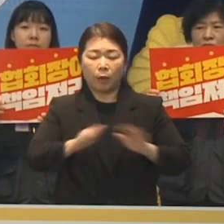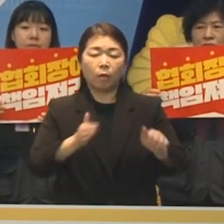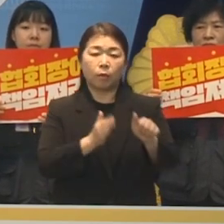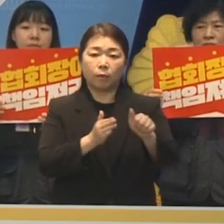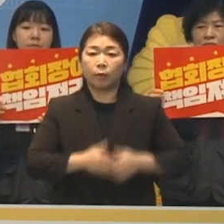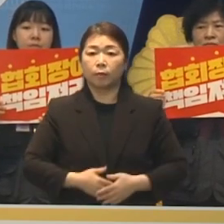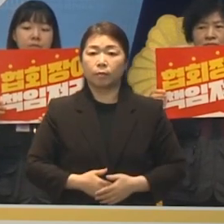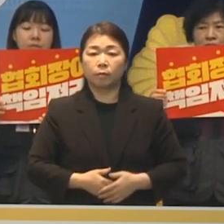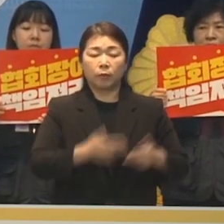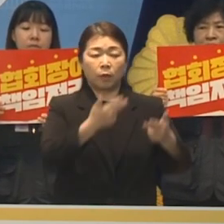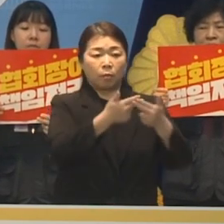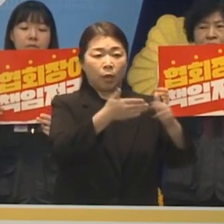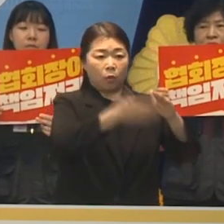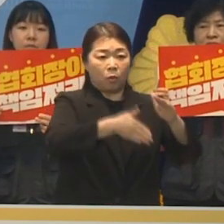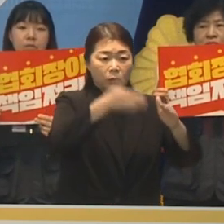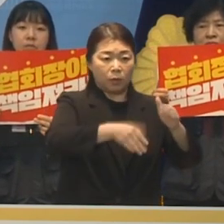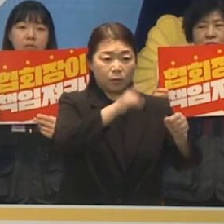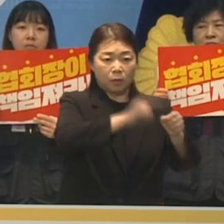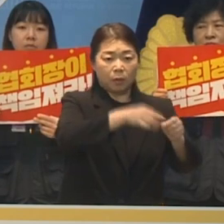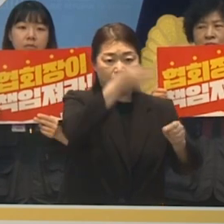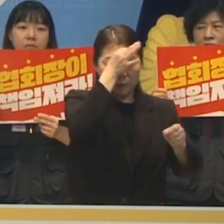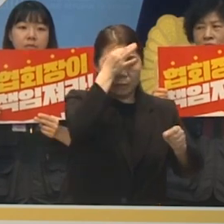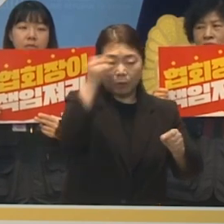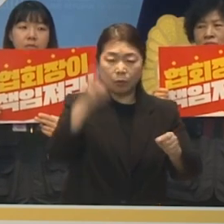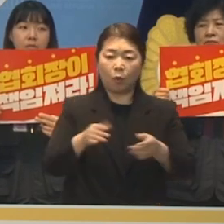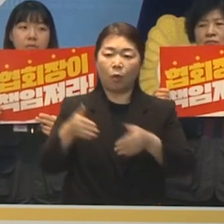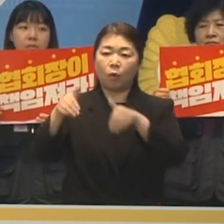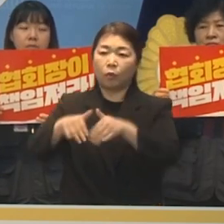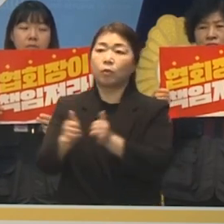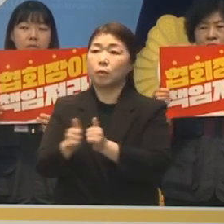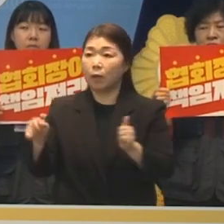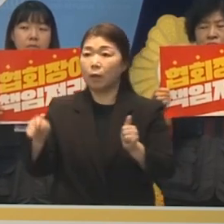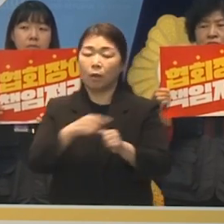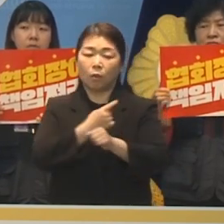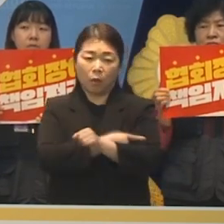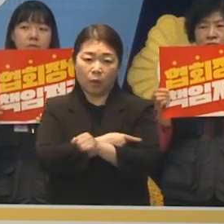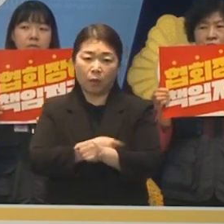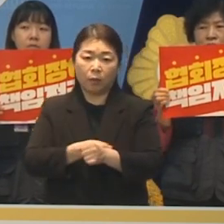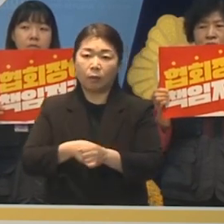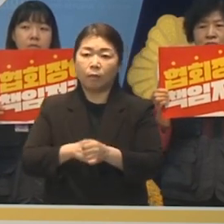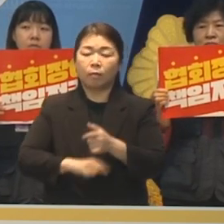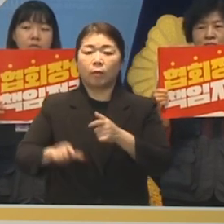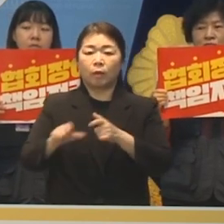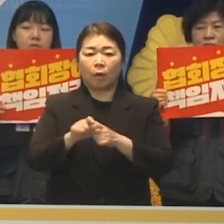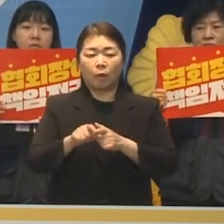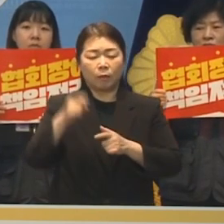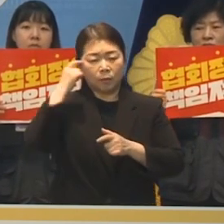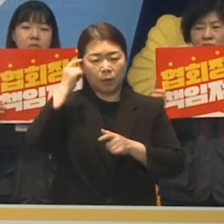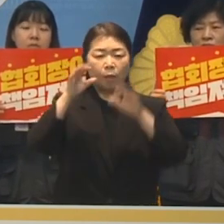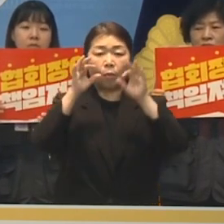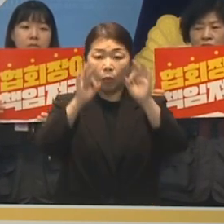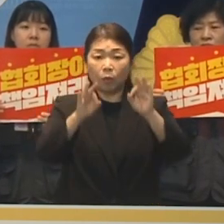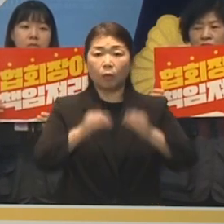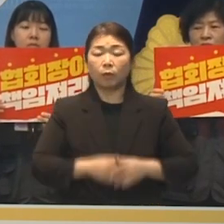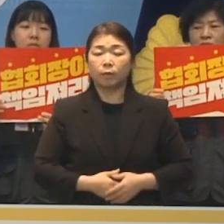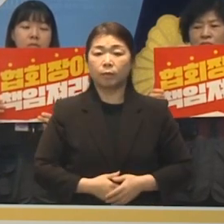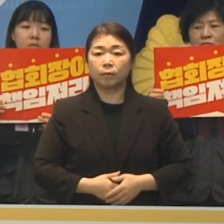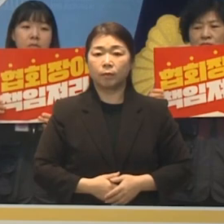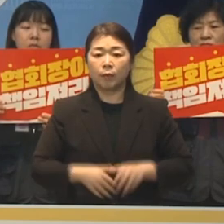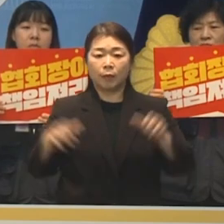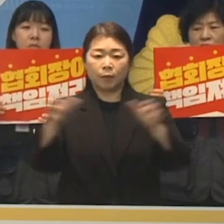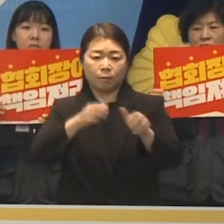협회의 공적 기능과 하청 노동자의 노동권 등을 폭넓게 고려하여